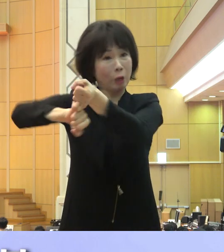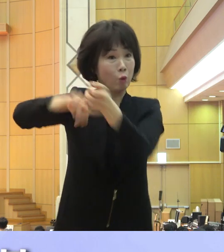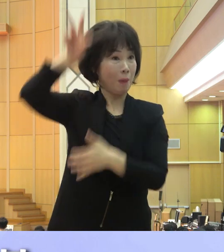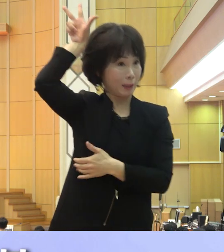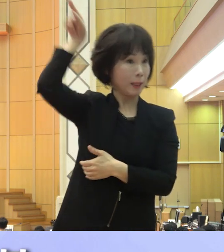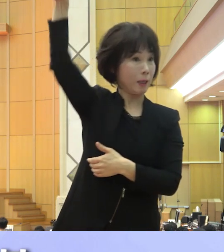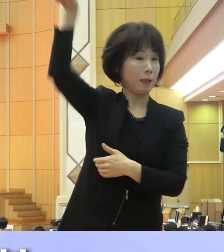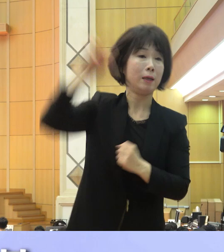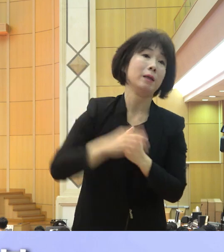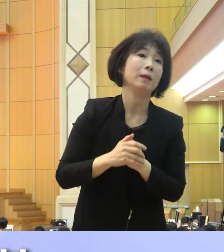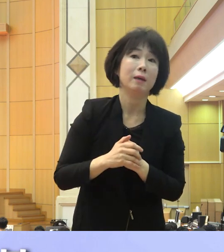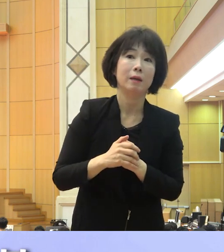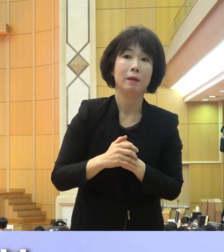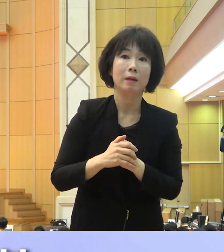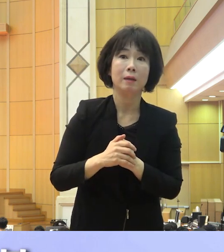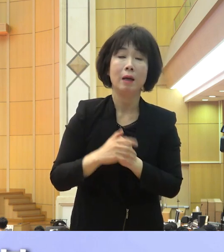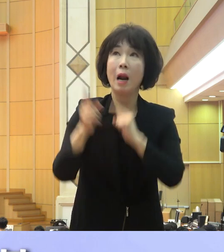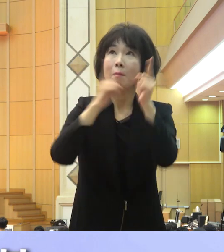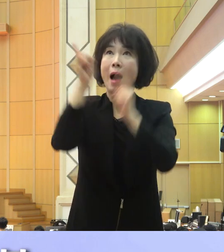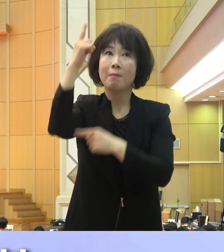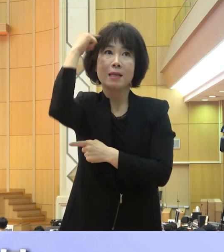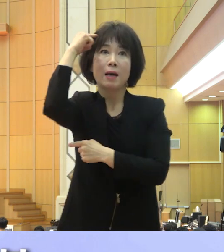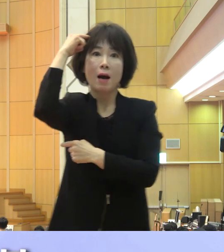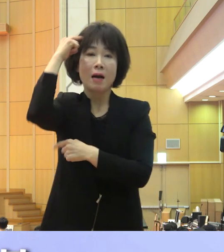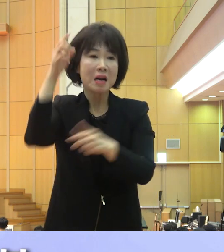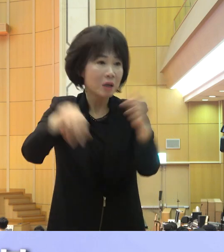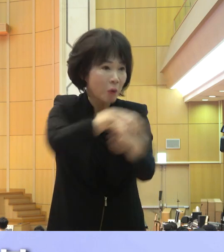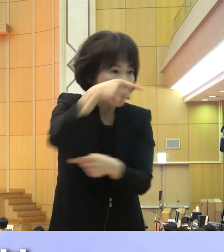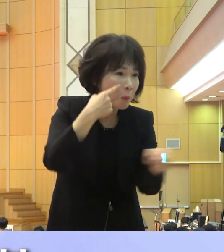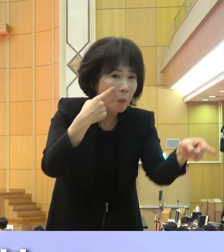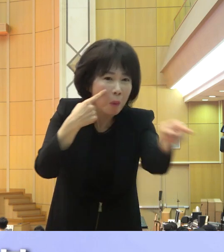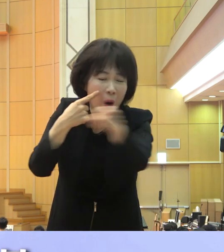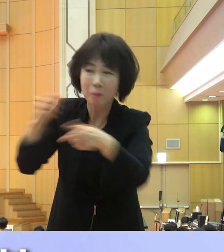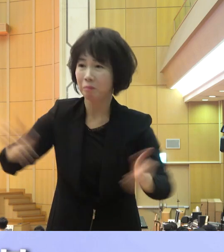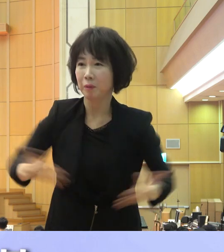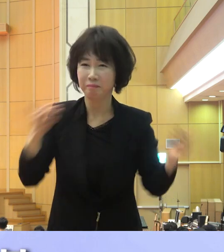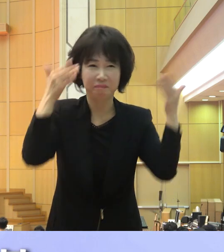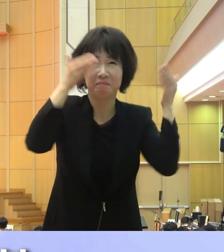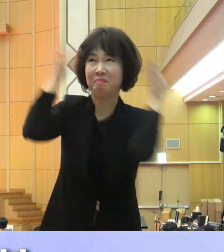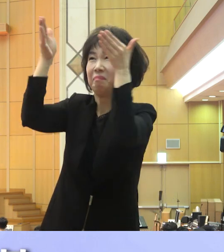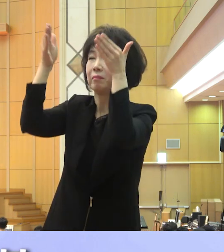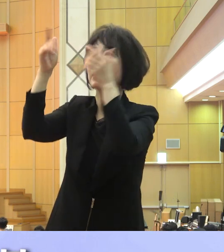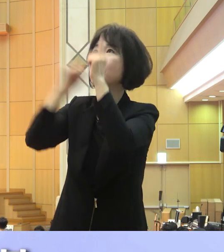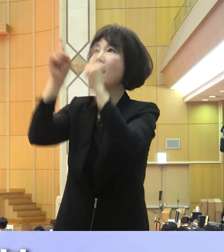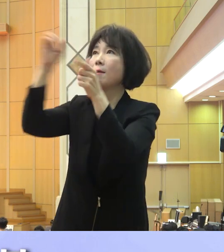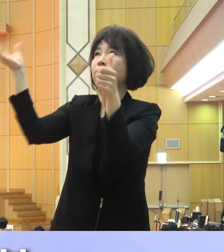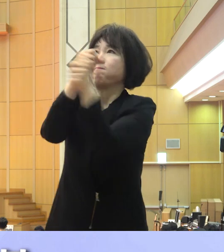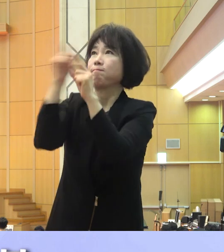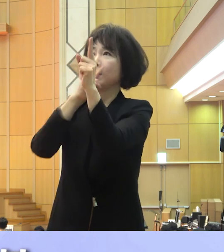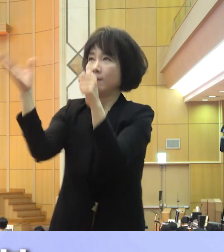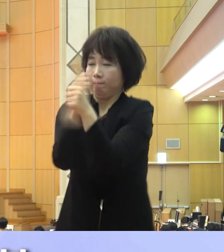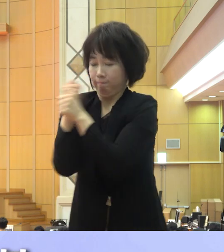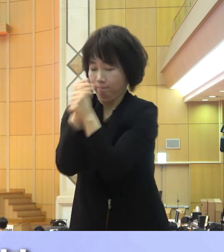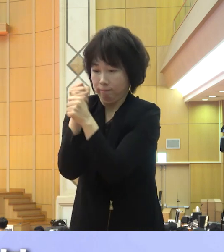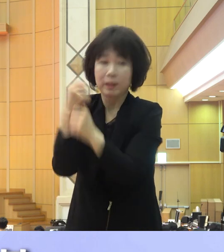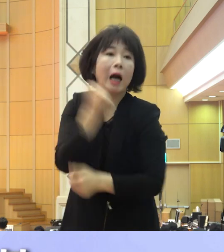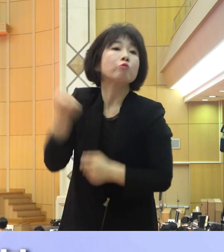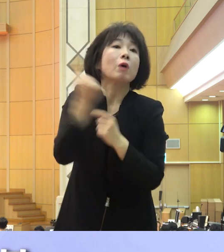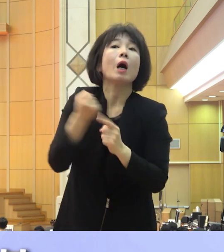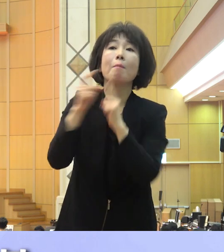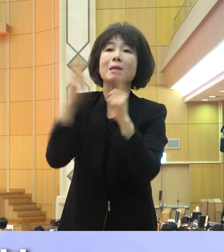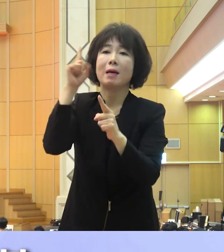주리라. 이 생각 저 생각하지 않습니다. 말씀만 붙잡습니다. 여러분,